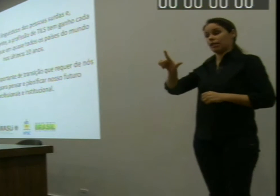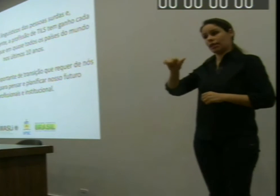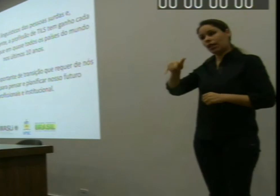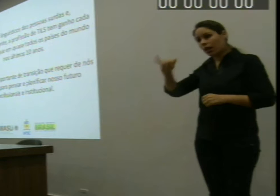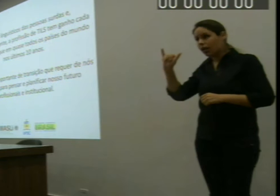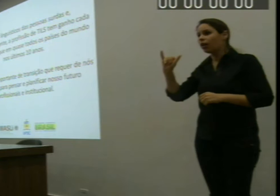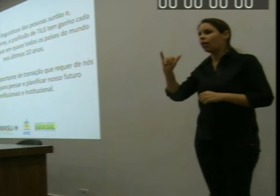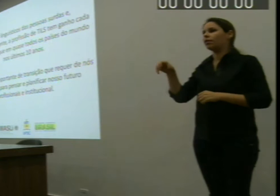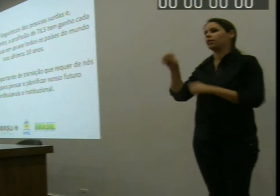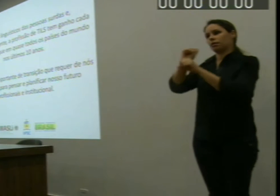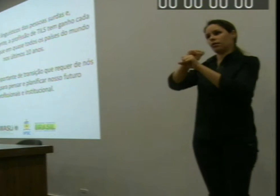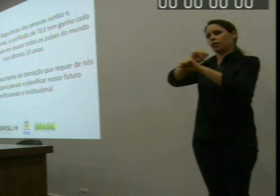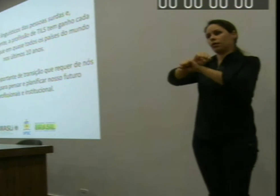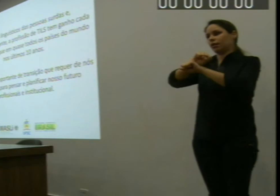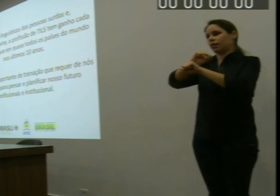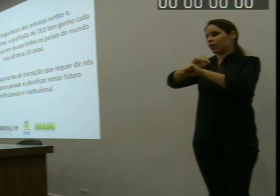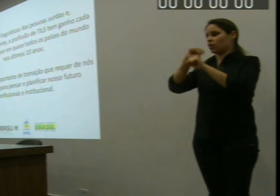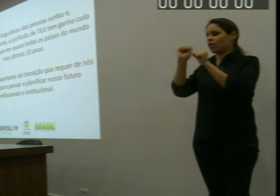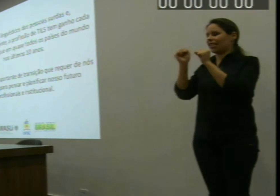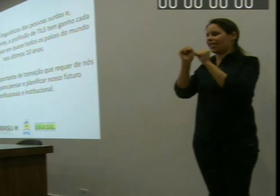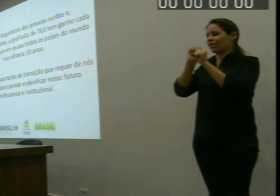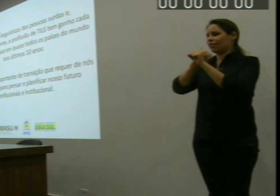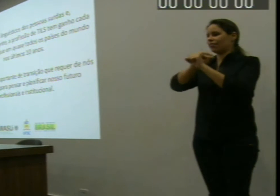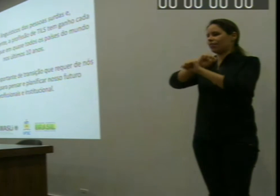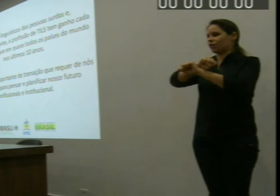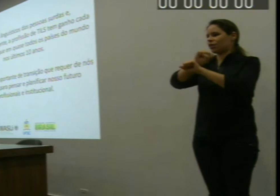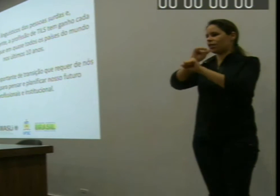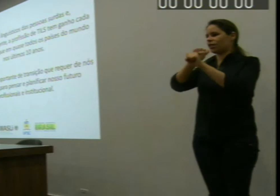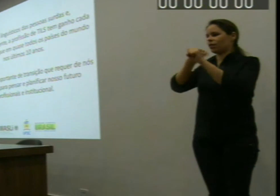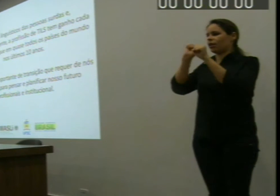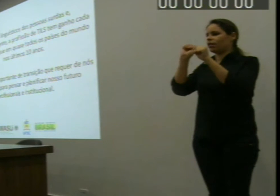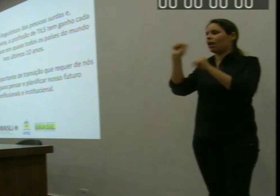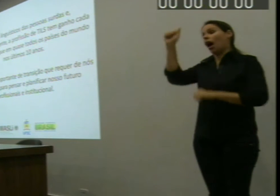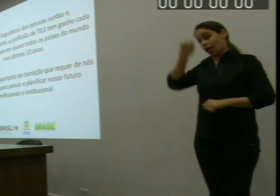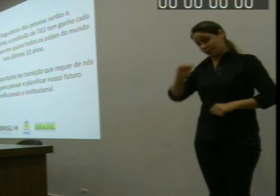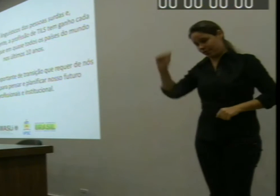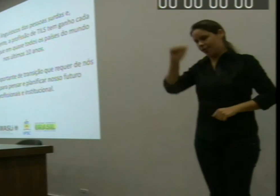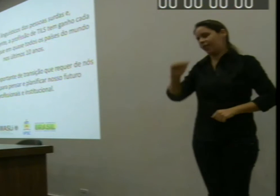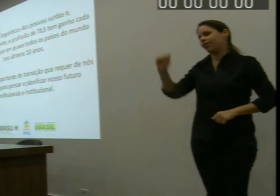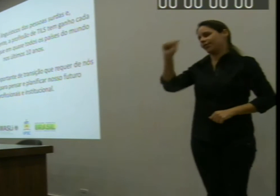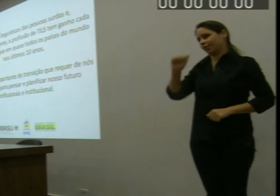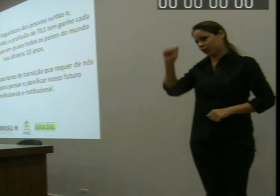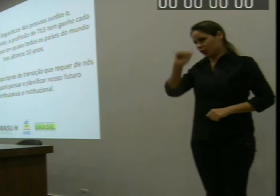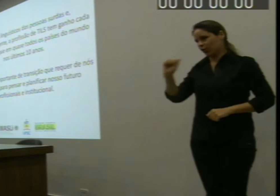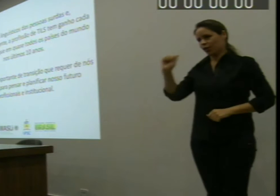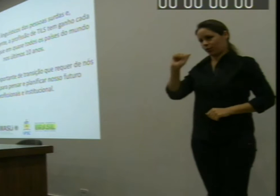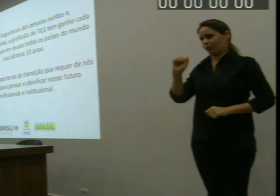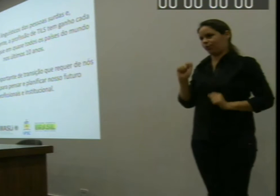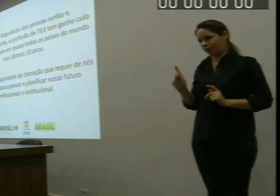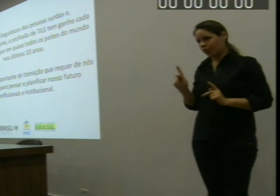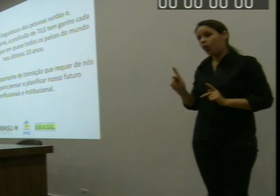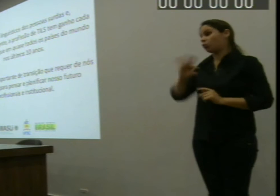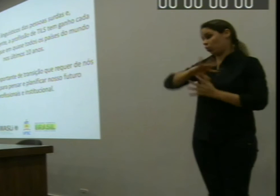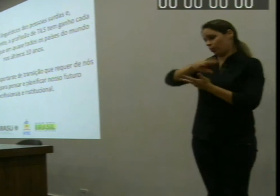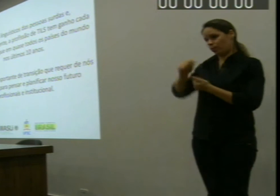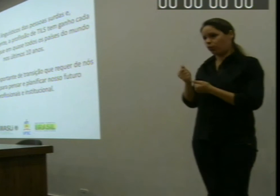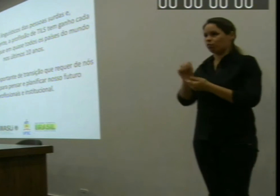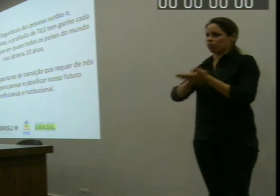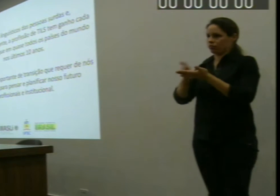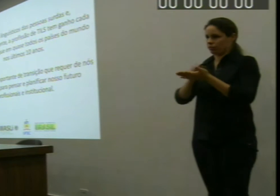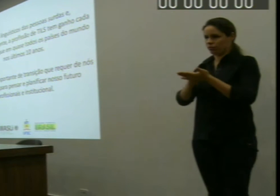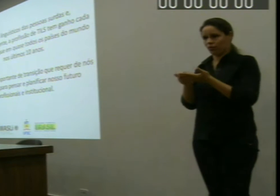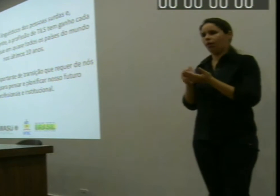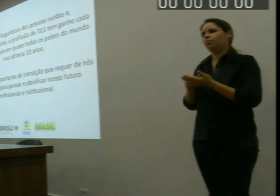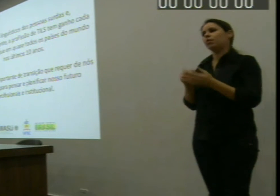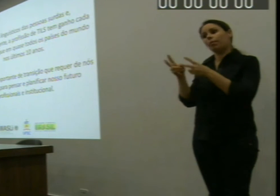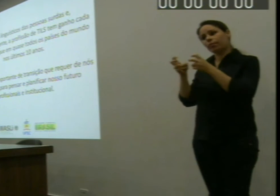país tem o seu o seu sua velocidade de desenvolvimento há países que desenvolve um pouco mais devagar países que são por